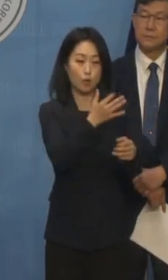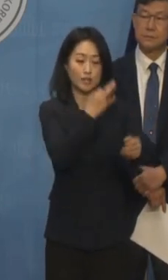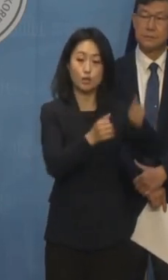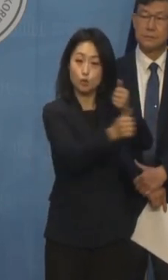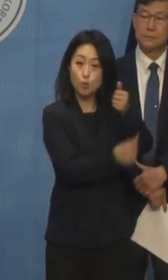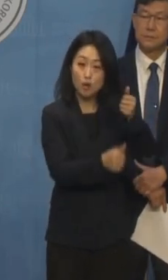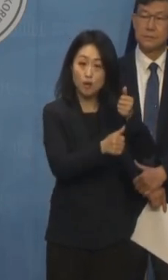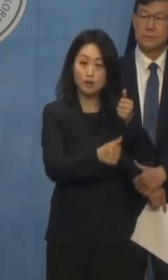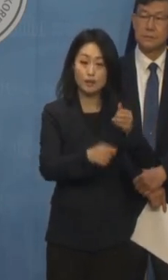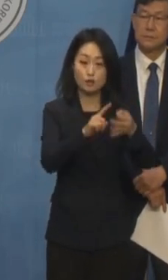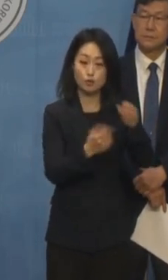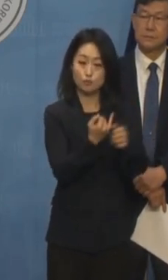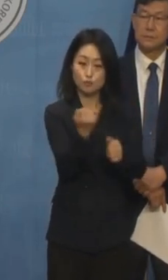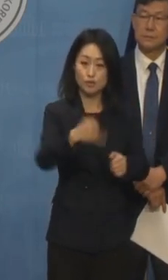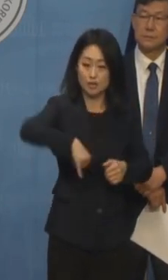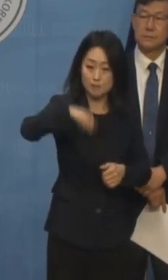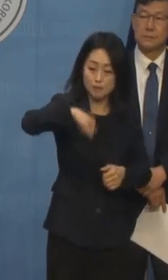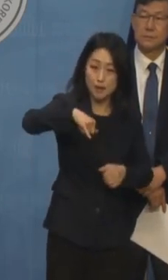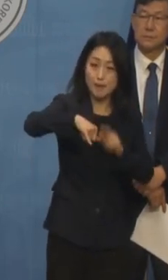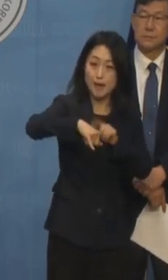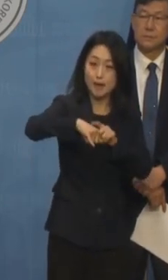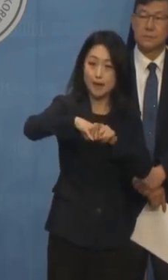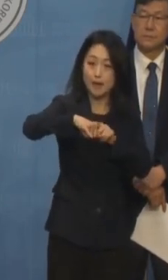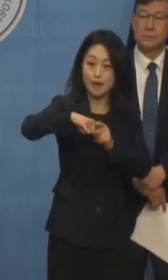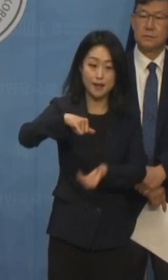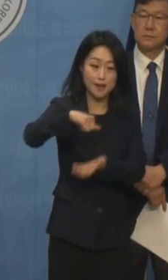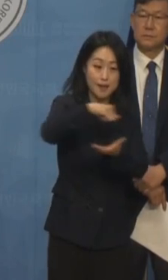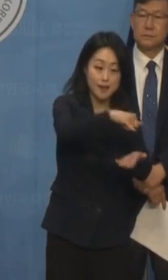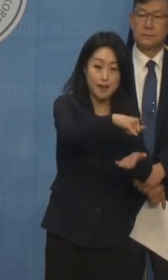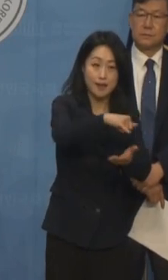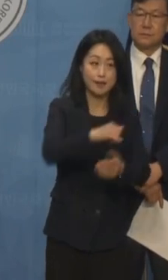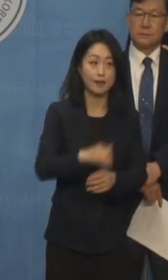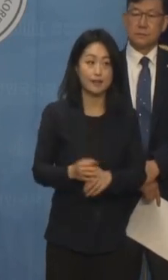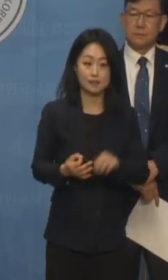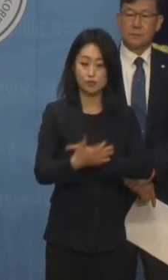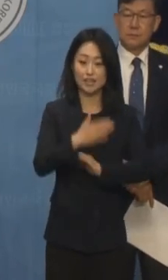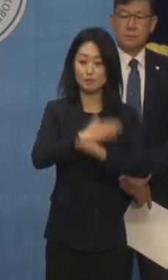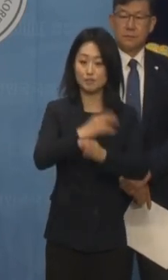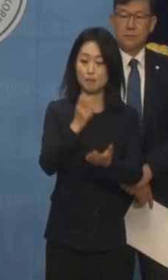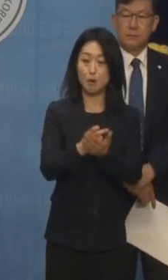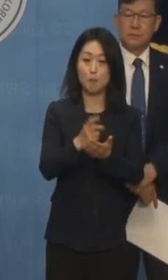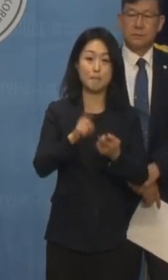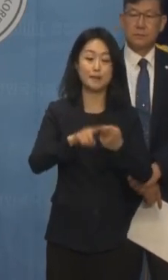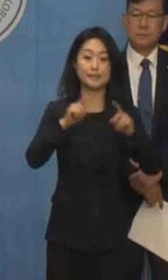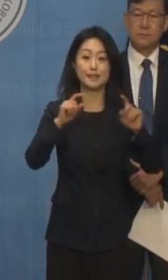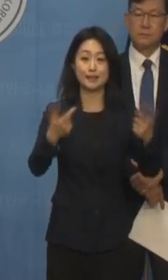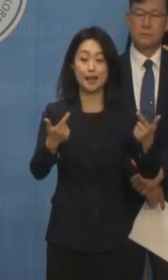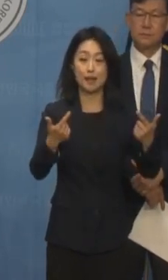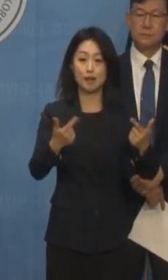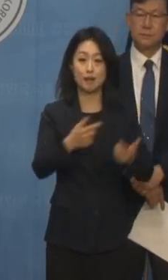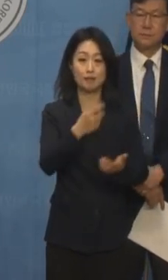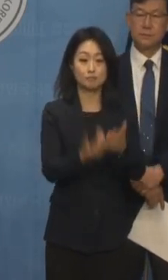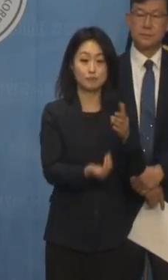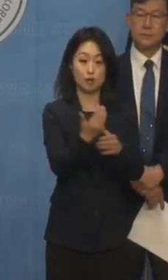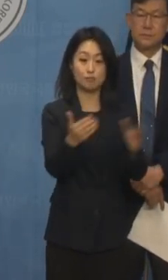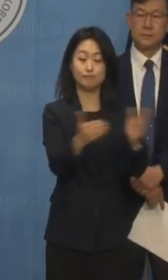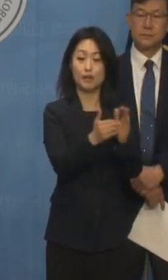여사의 명품백 수수 사건이 청탁금지법 위반이 아니라며 종결